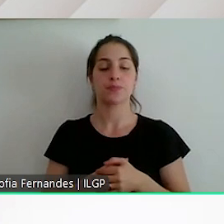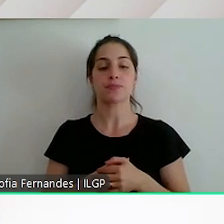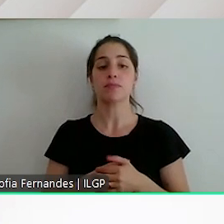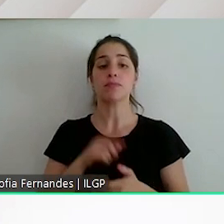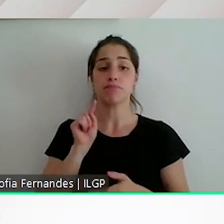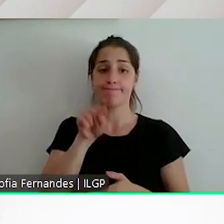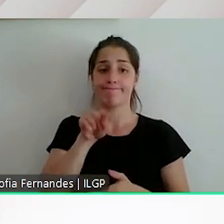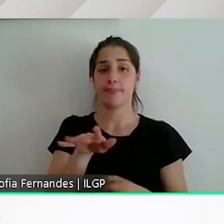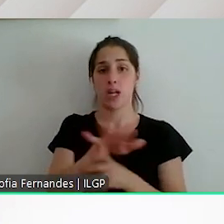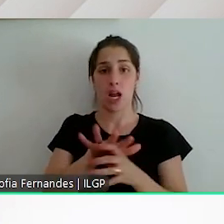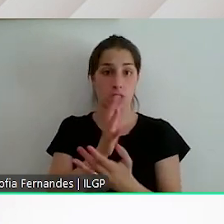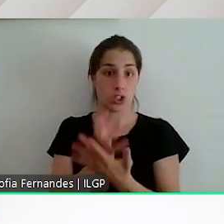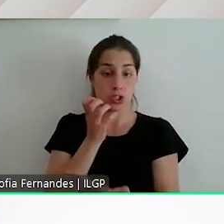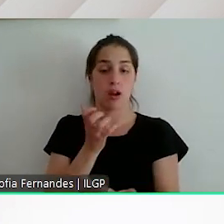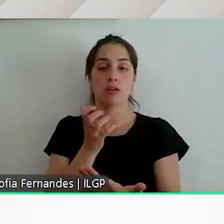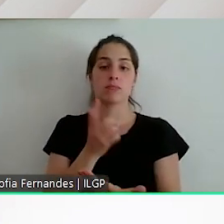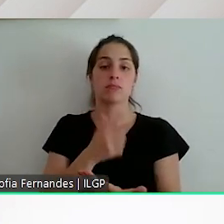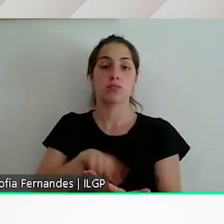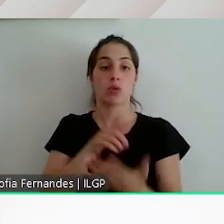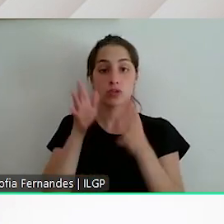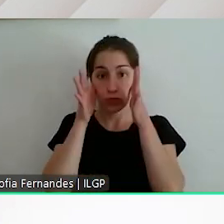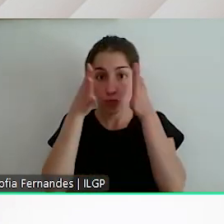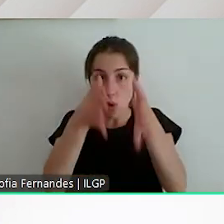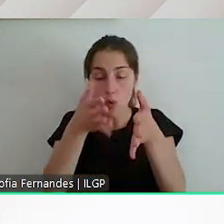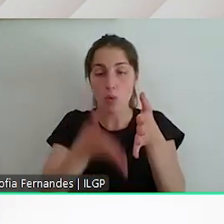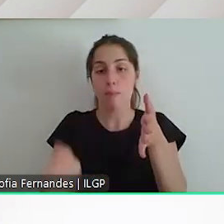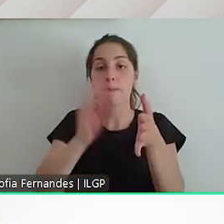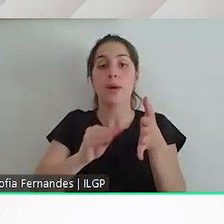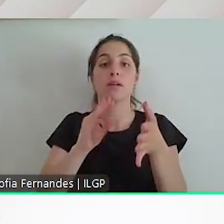há um enfoque naquilo que